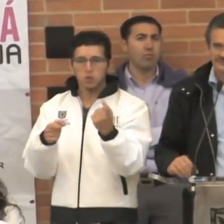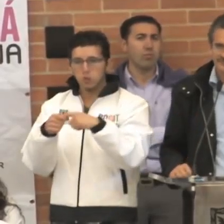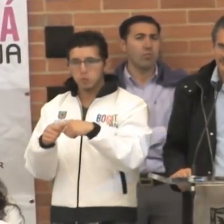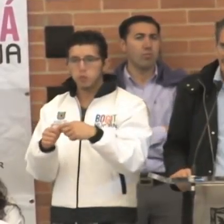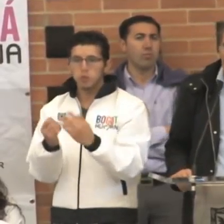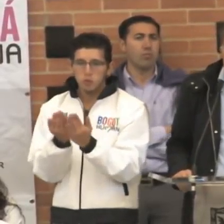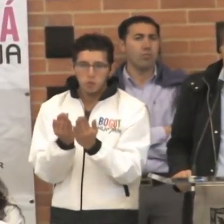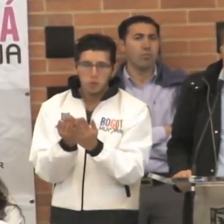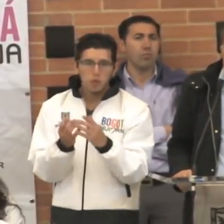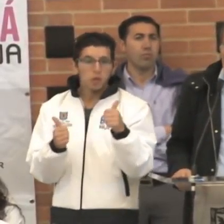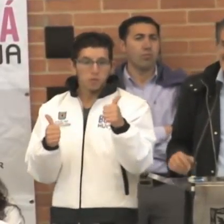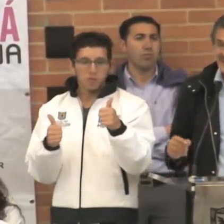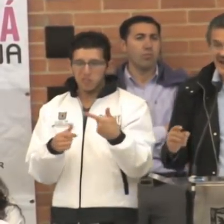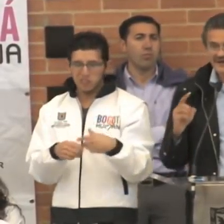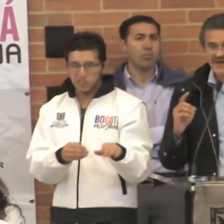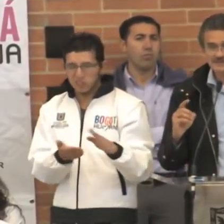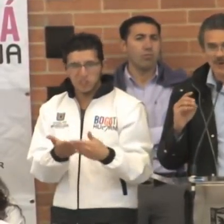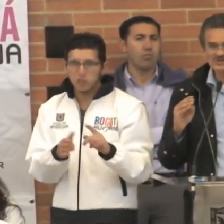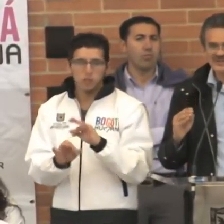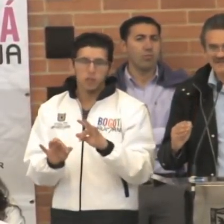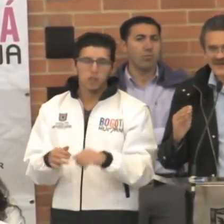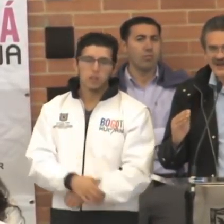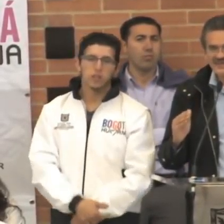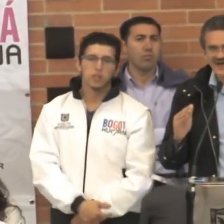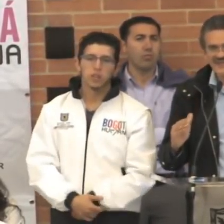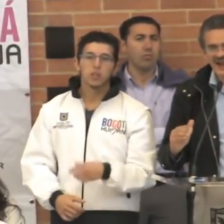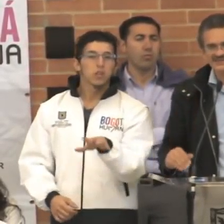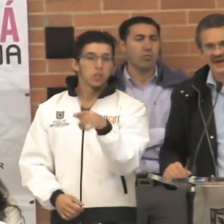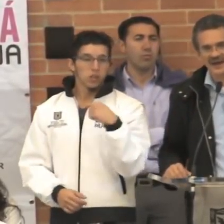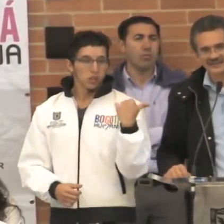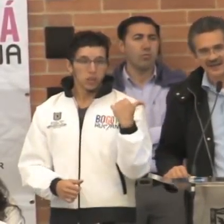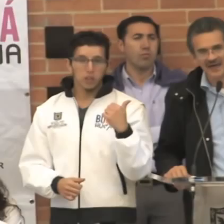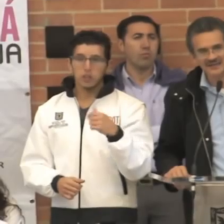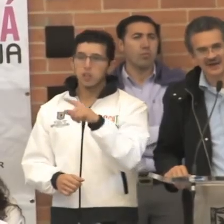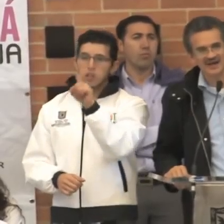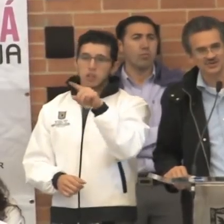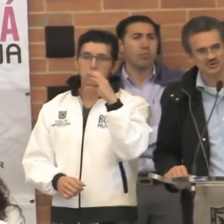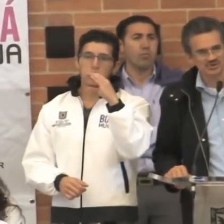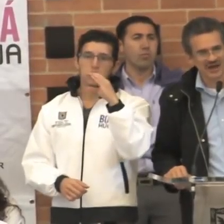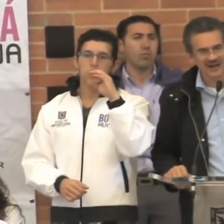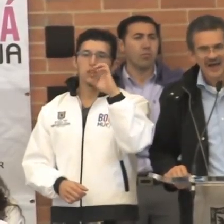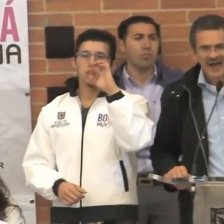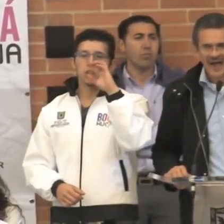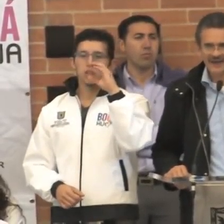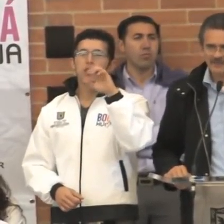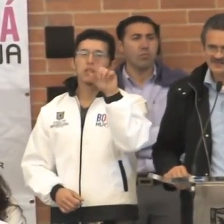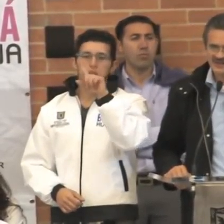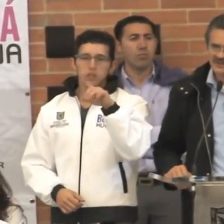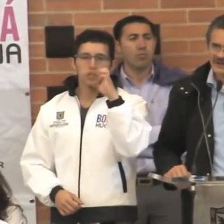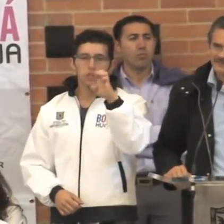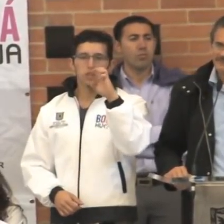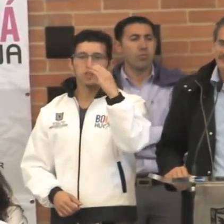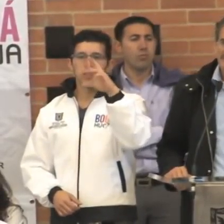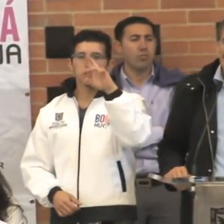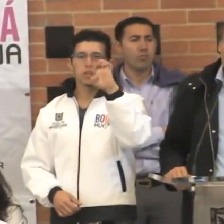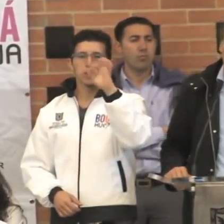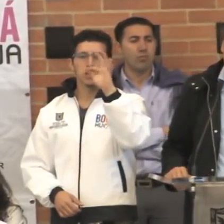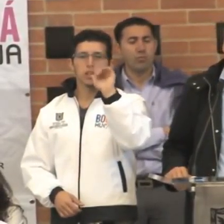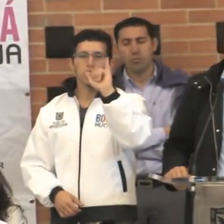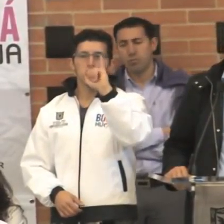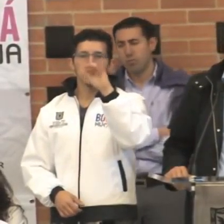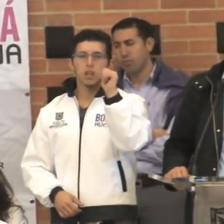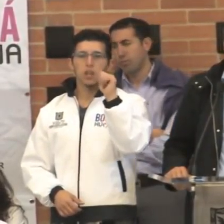seguros. Y esa es la responsabilidad de la Secretaría de Integración Social aquí presente